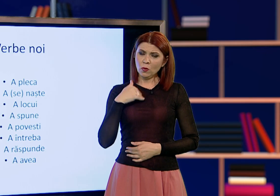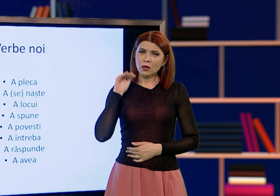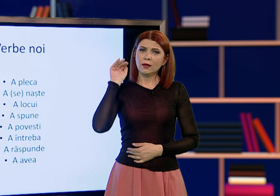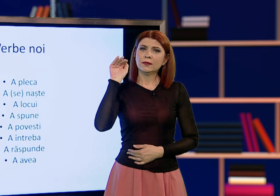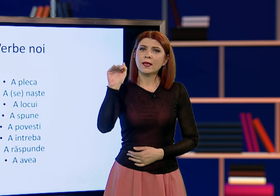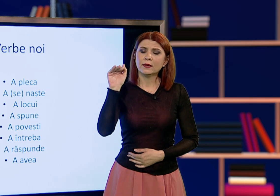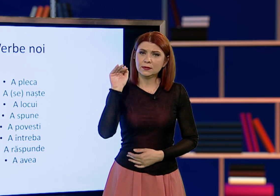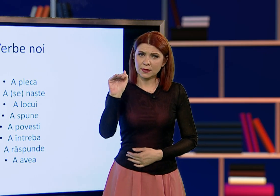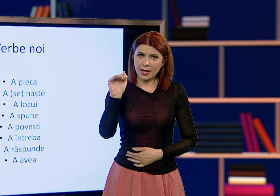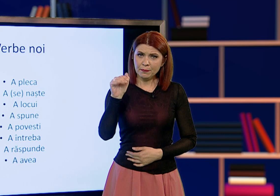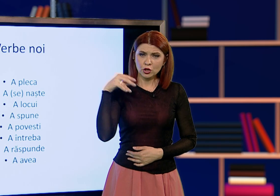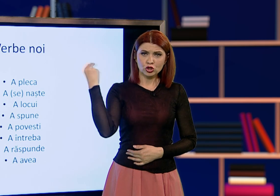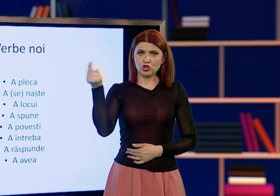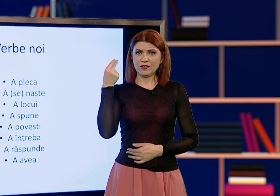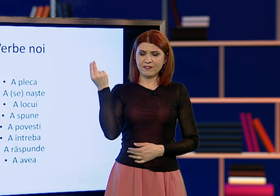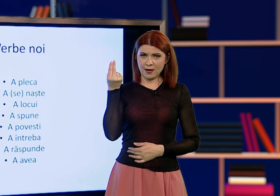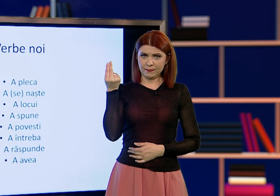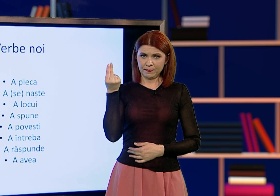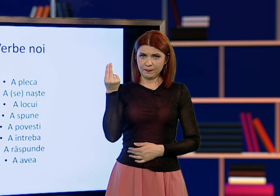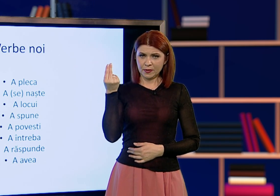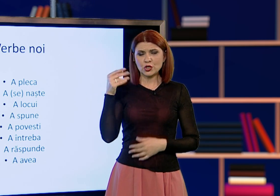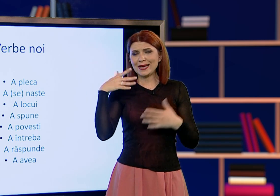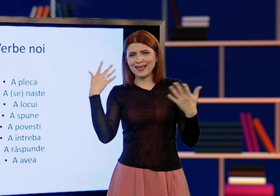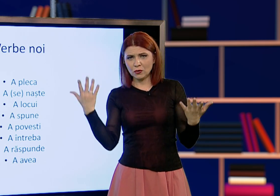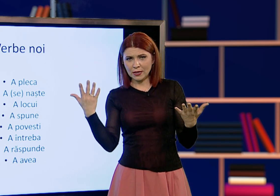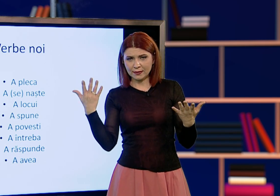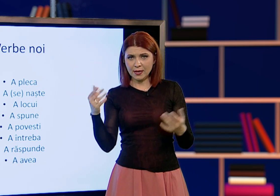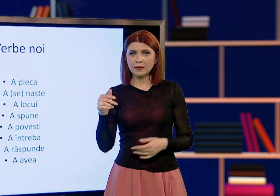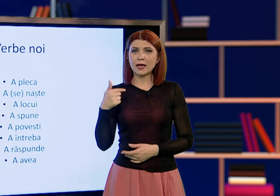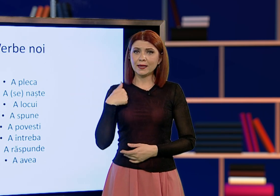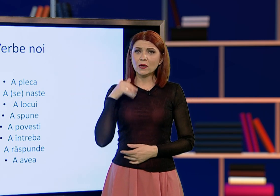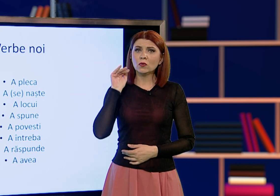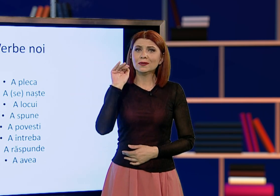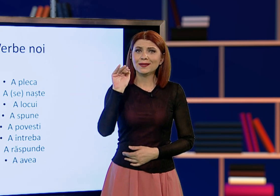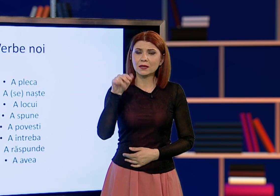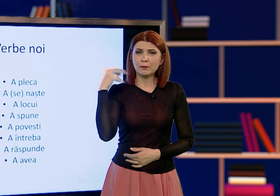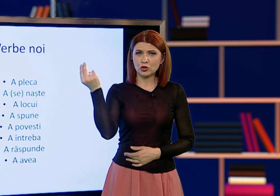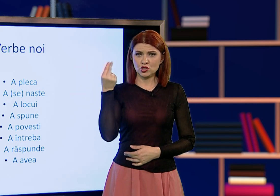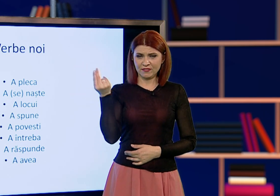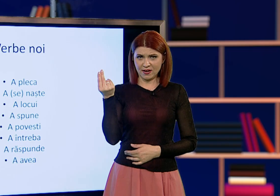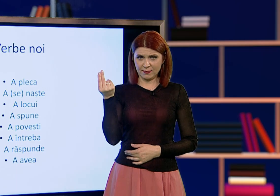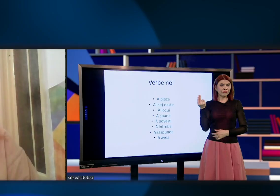te întreb ceva Deci chiar dacă nu te ating Dar eu te întreb ceva